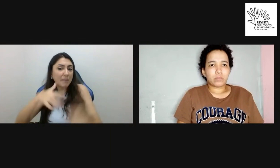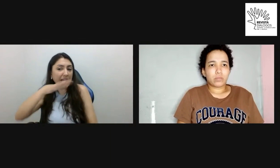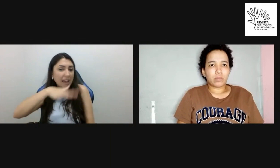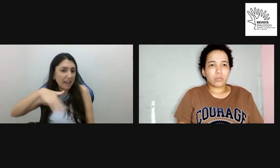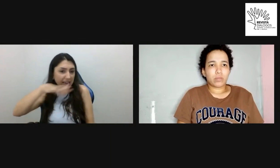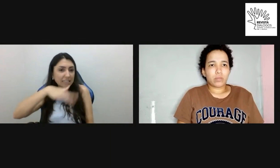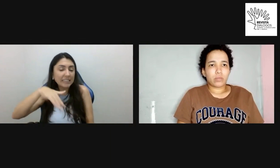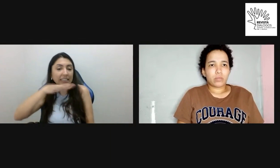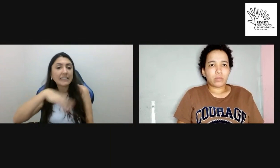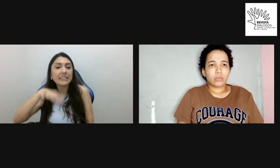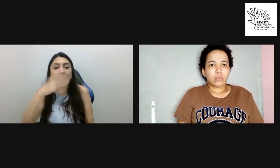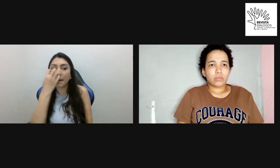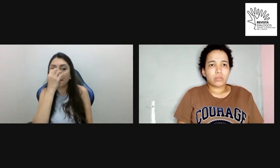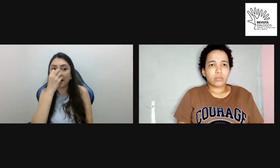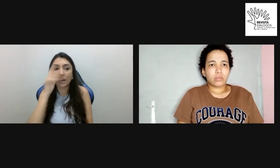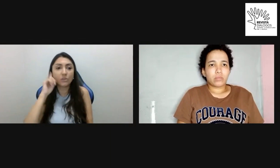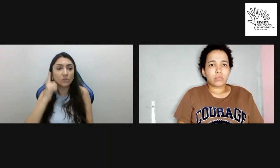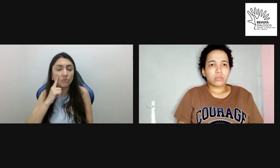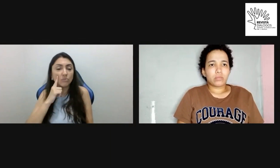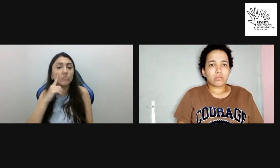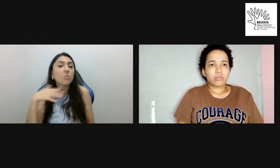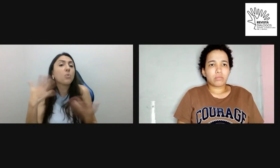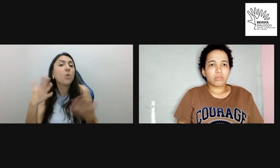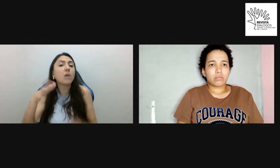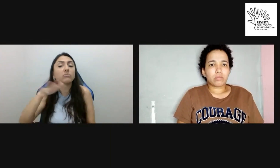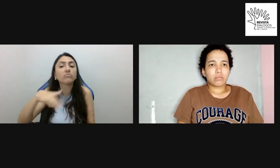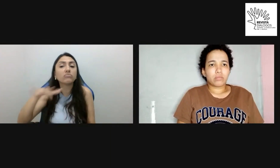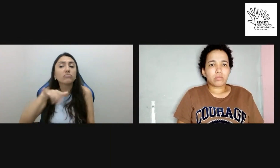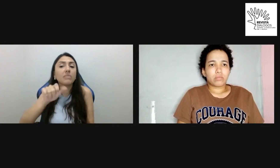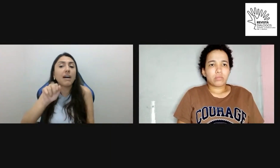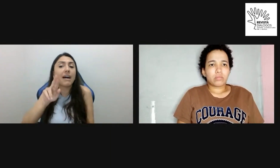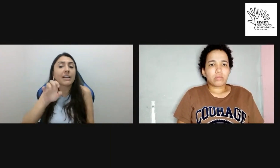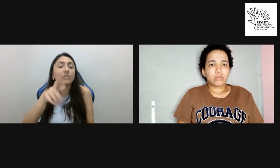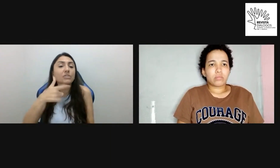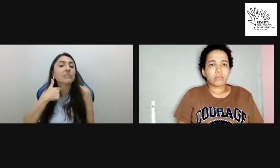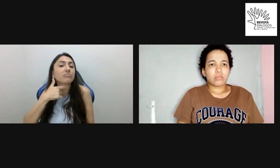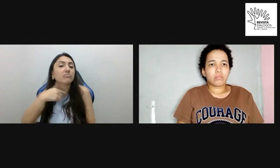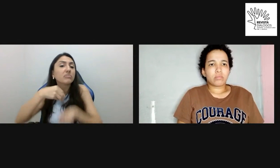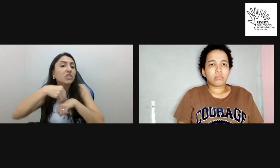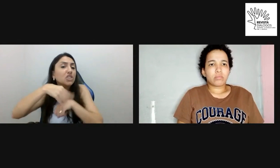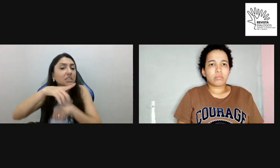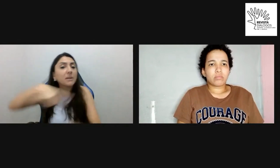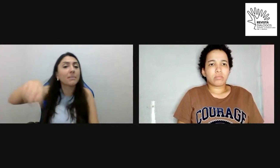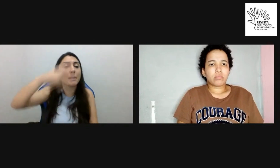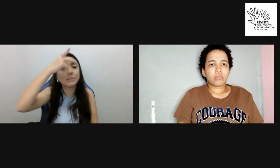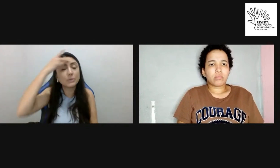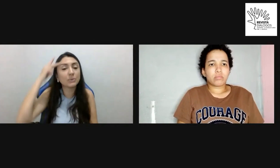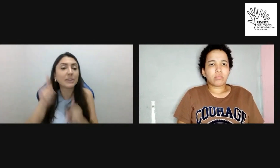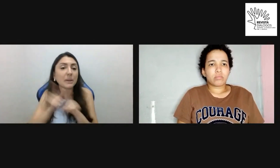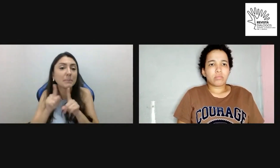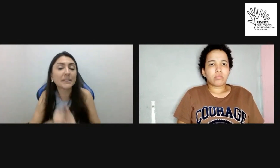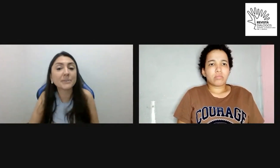Para quem deseja trabalhar nesta área como palhaço surdo, quais dicas você daria para eles?